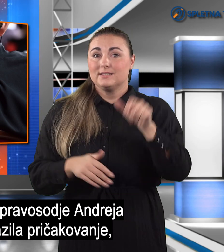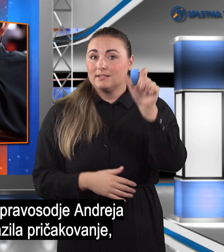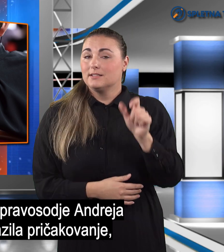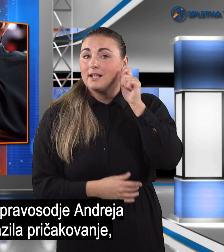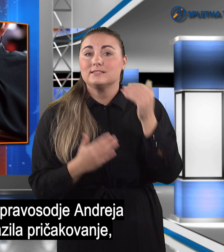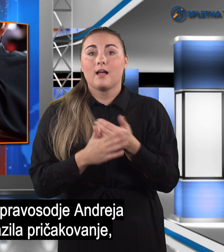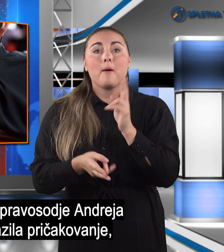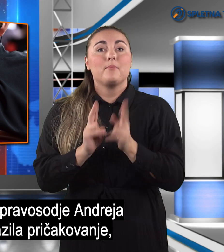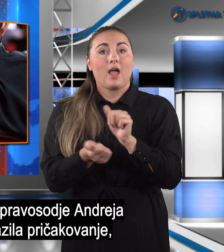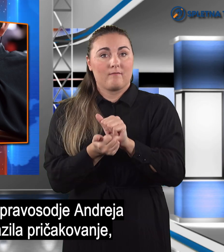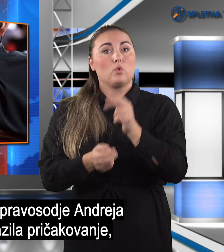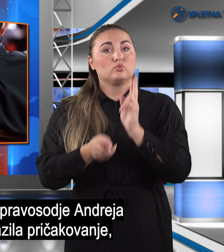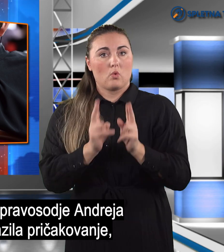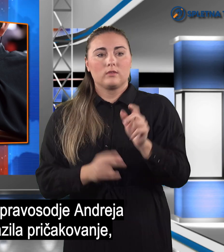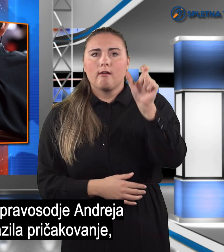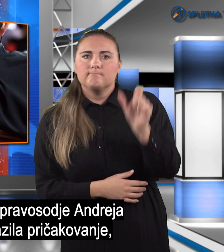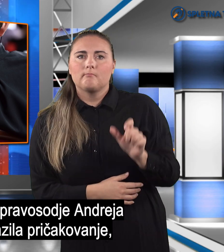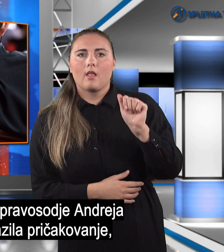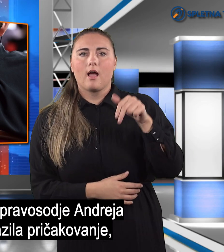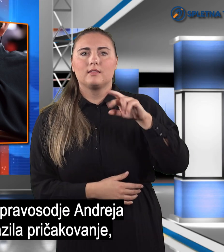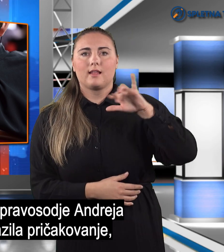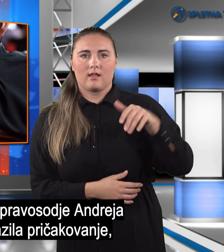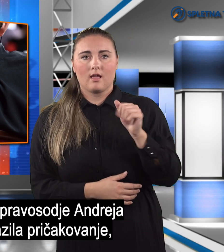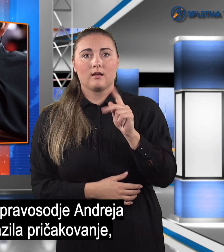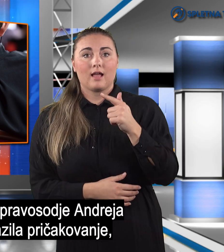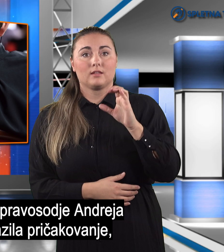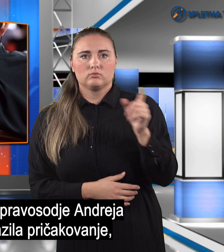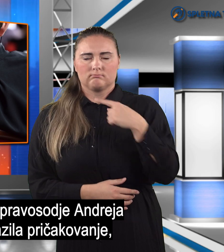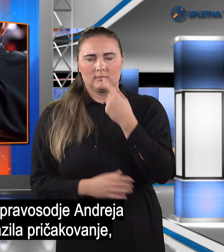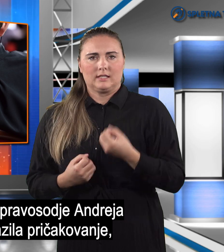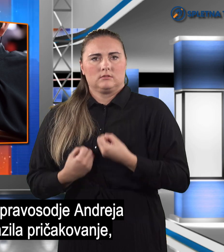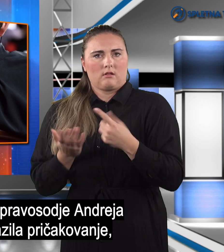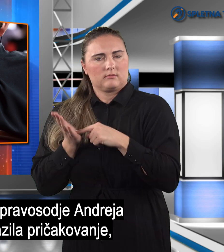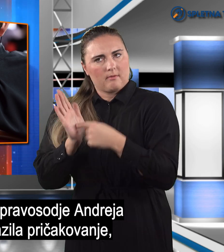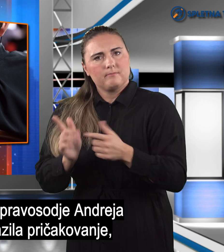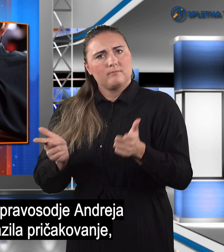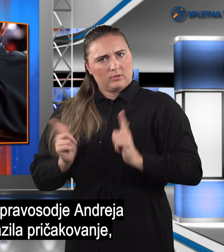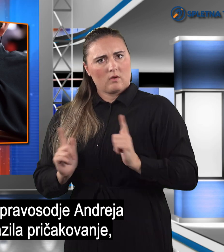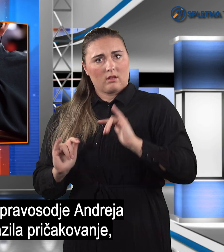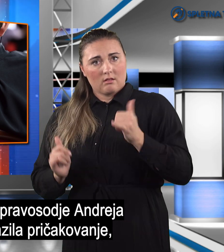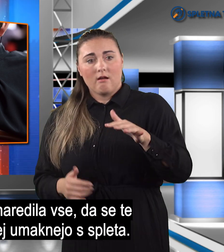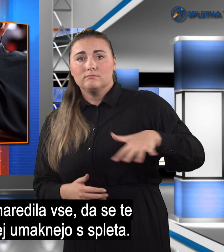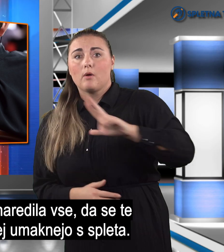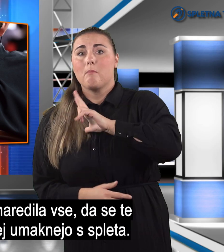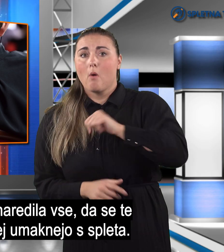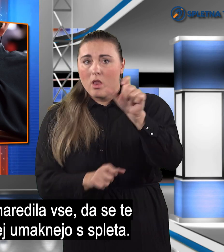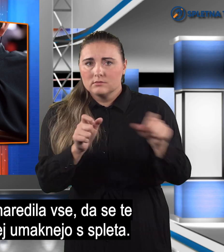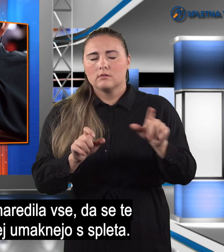Ministrica za pravosodje Andreja Katič je izrazila pričakovanje, da bo policija naredila vse, da se te objave čim